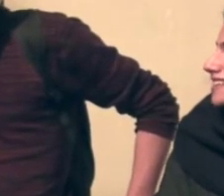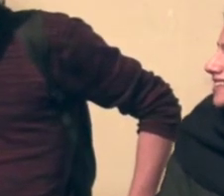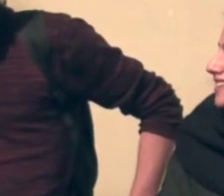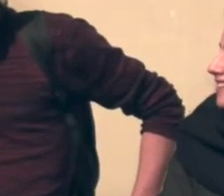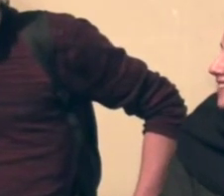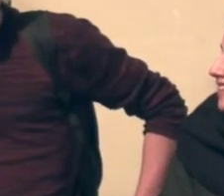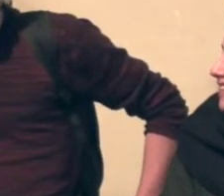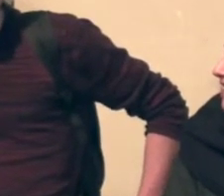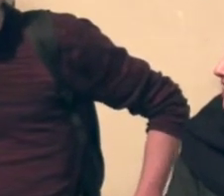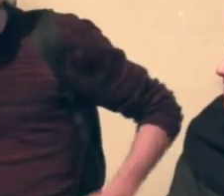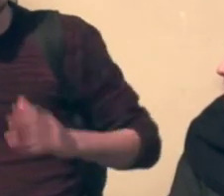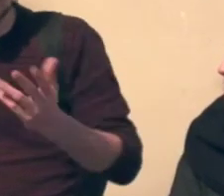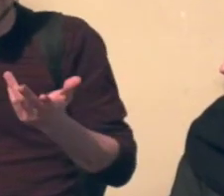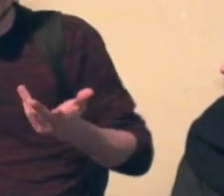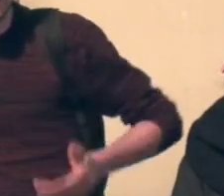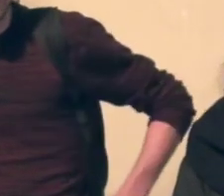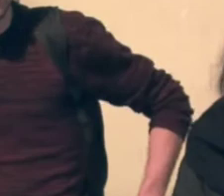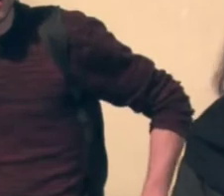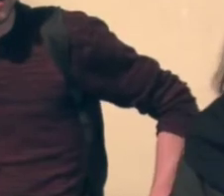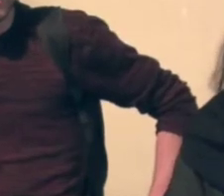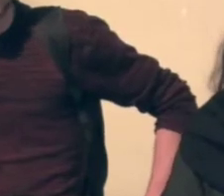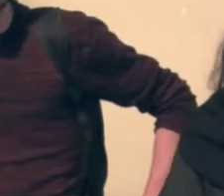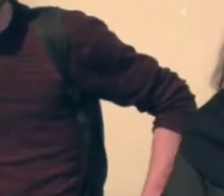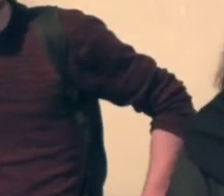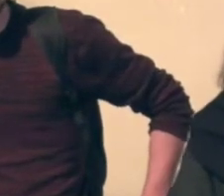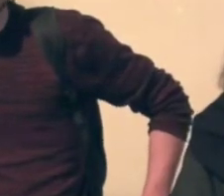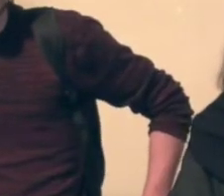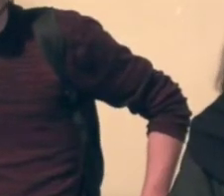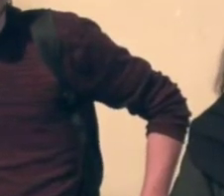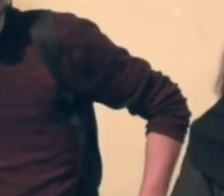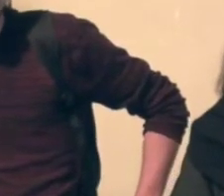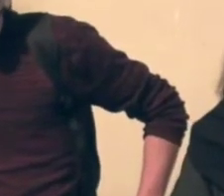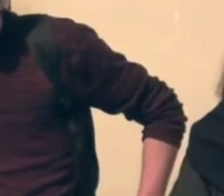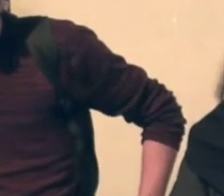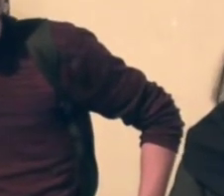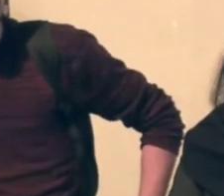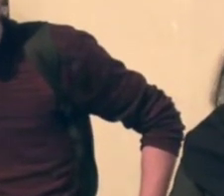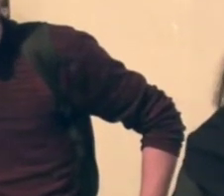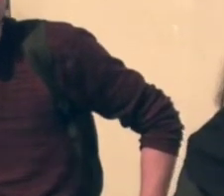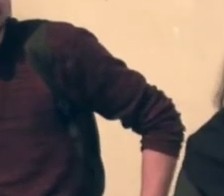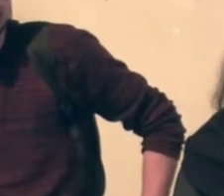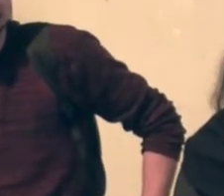surprenant. Surtout qu'on ne savait pas qu'on allait dans un spectacle visuel, on pensait que c'était une pièce de théâtre classique.